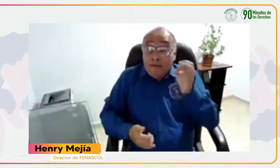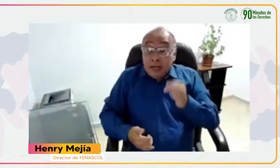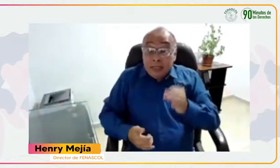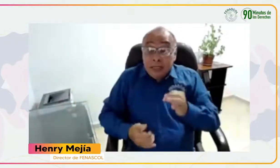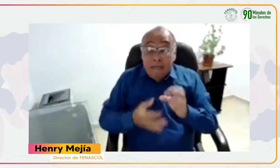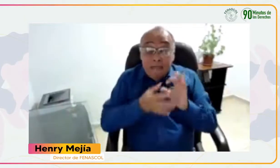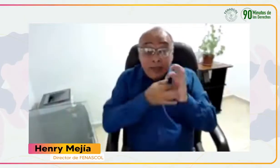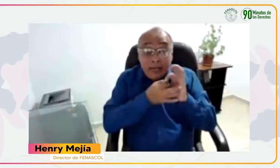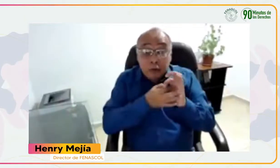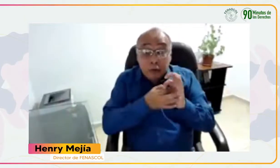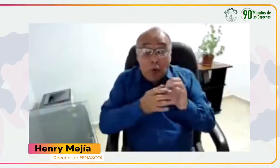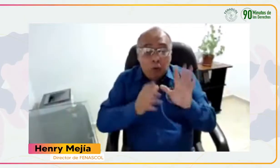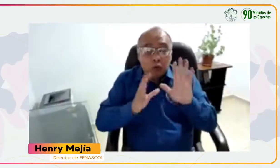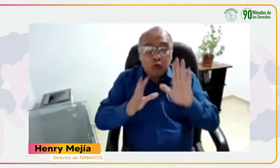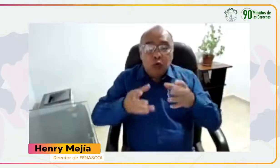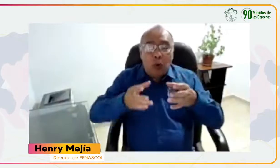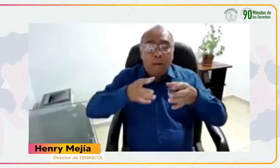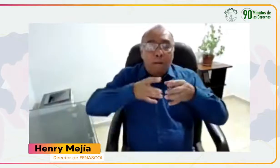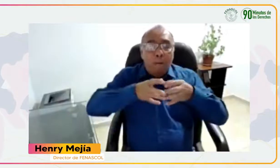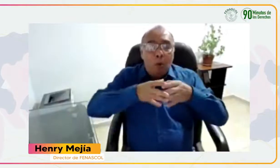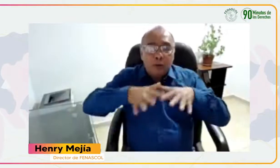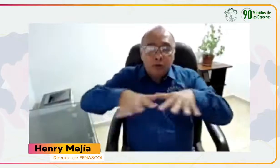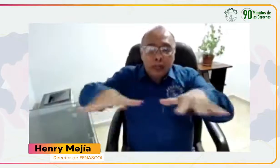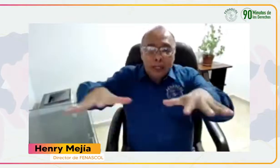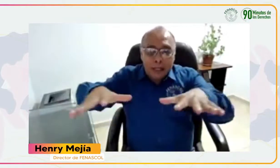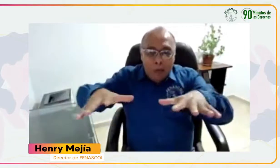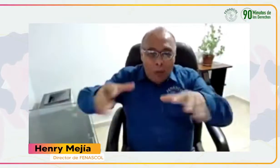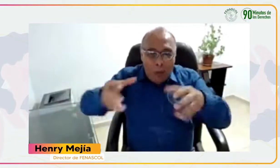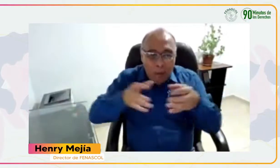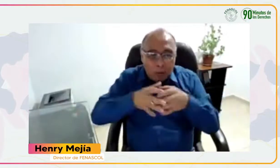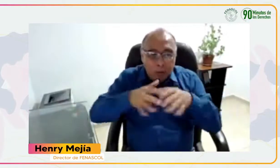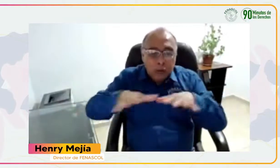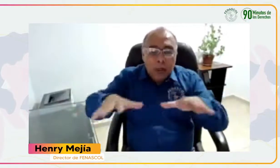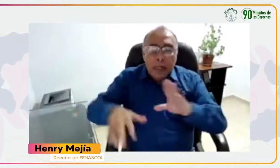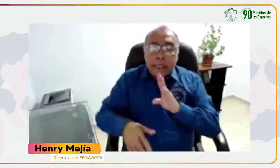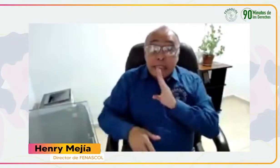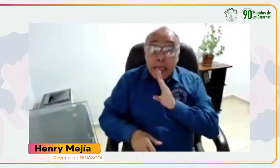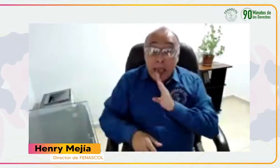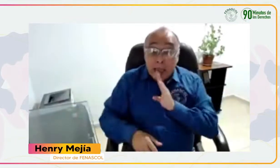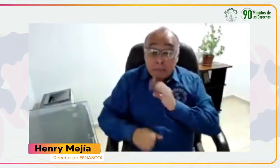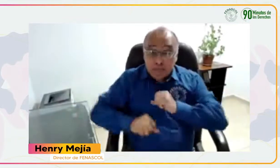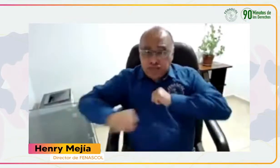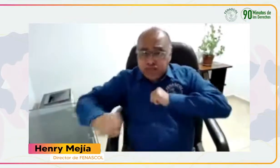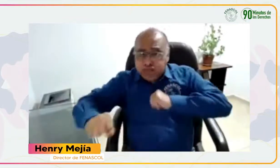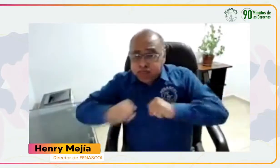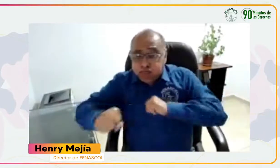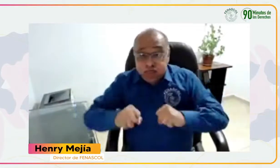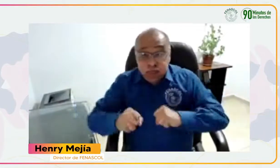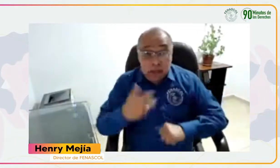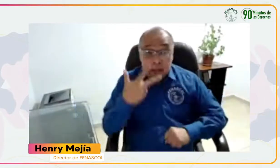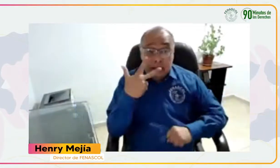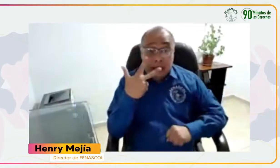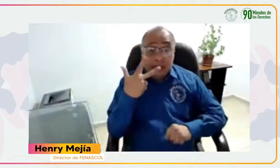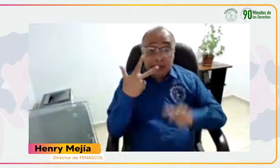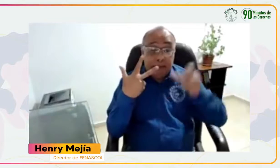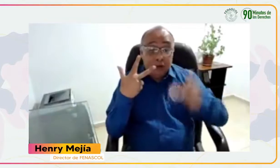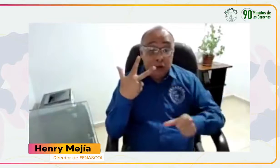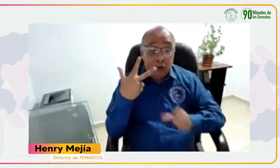y realmente ahorita en FENASCOL, en el movimiento asociativo, quien está gestionando y liderando